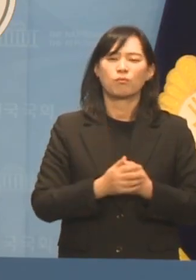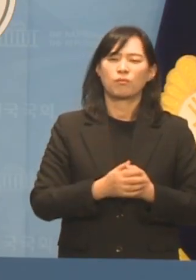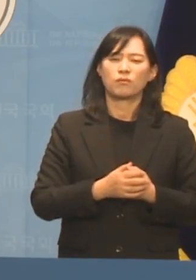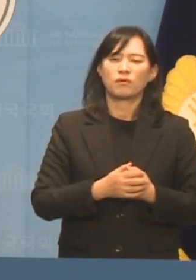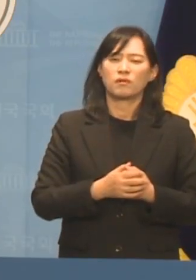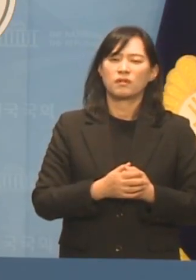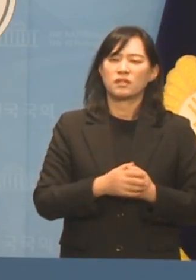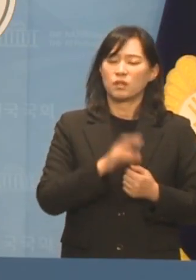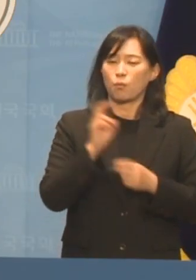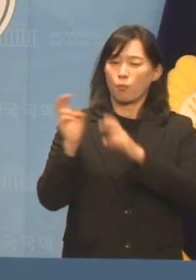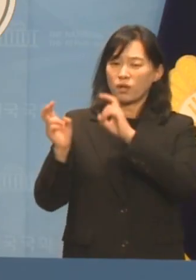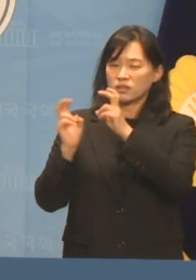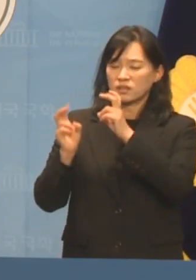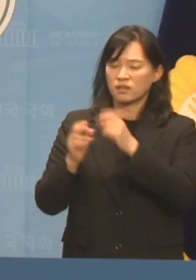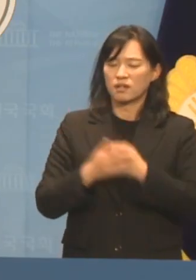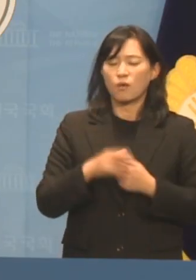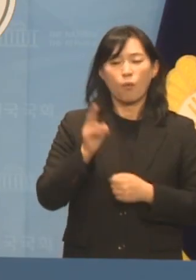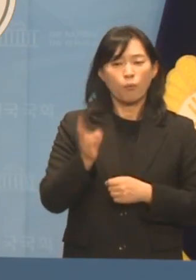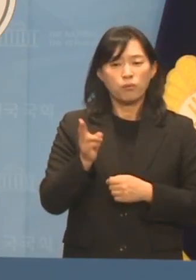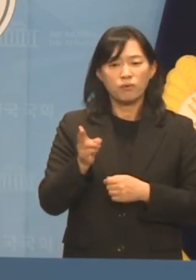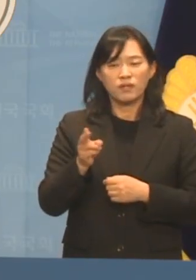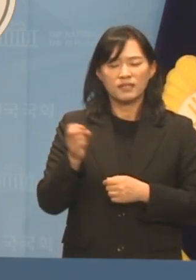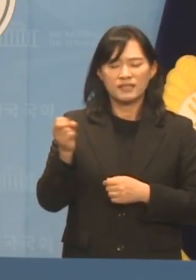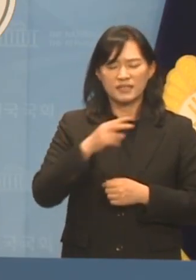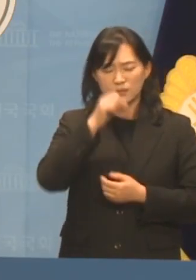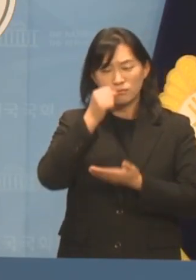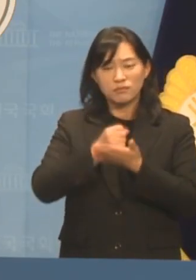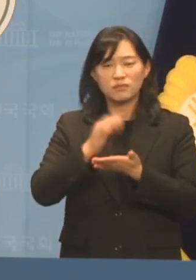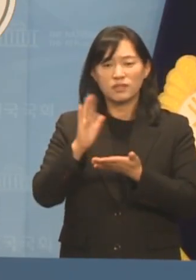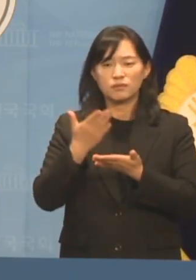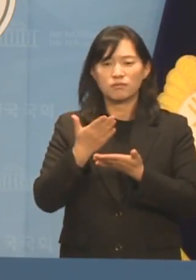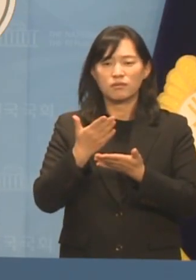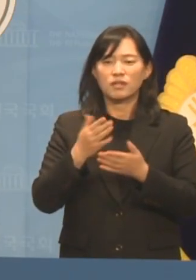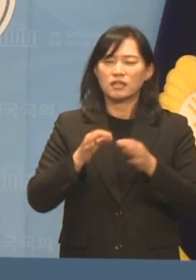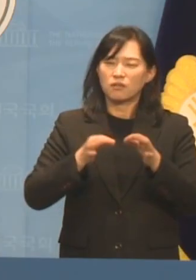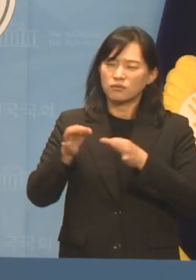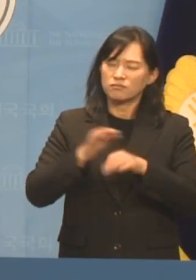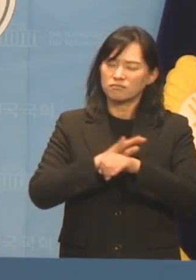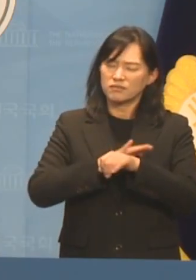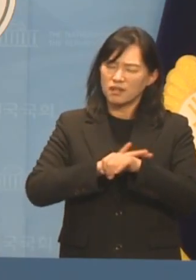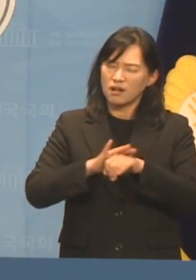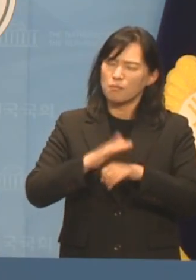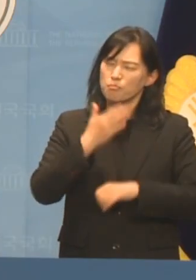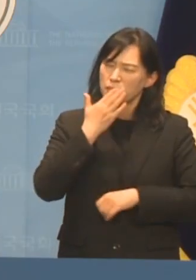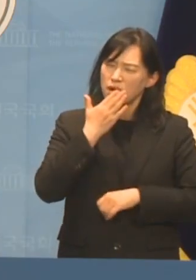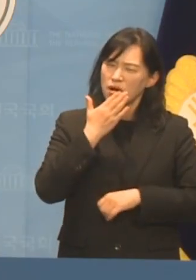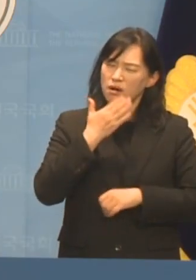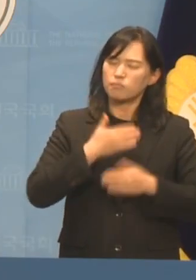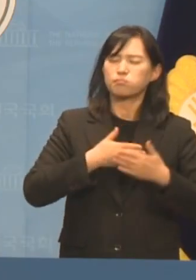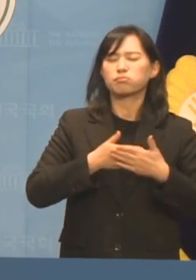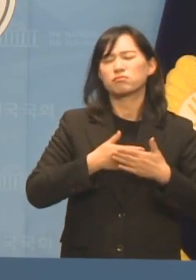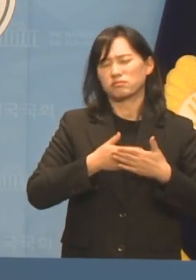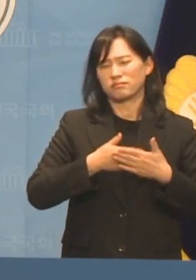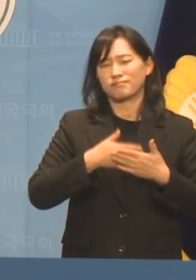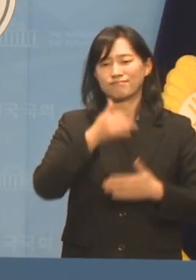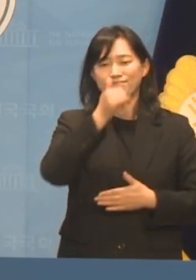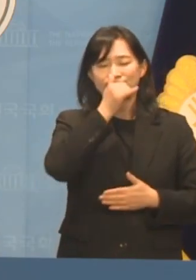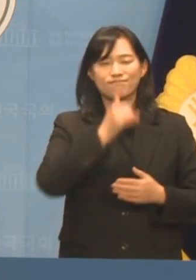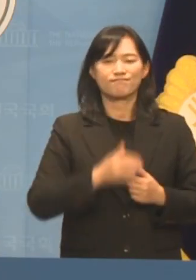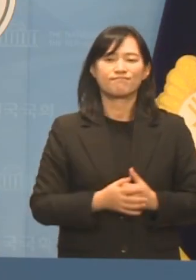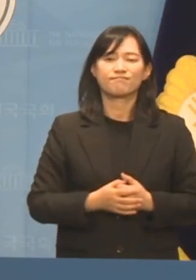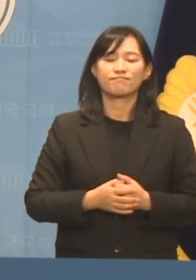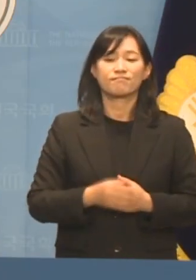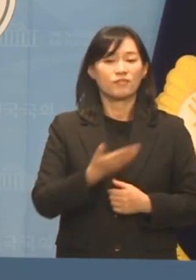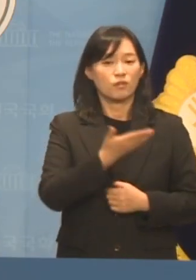이들이 장기적으로 홈플러스가 정상화돼서 제대로 장사를 할 수 있을까 하는 불안감입니다.